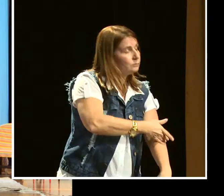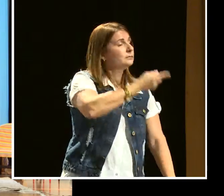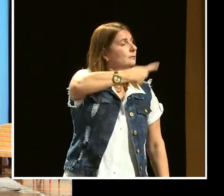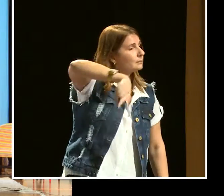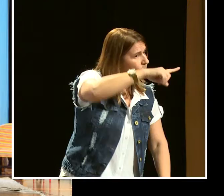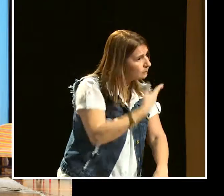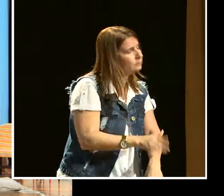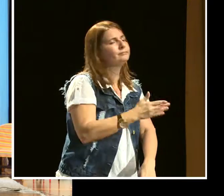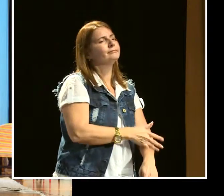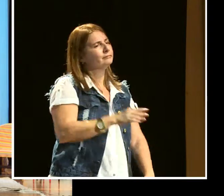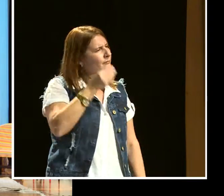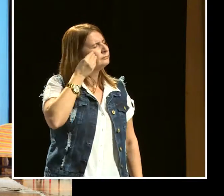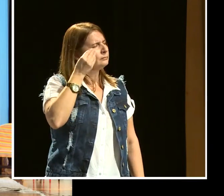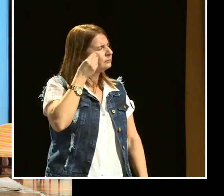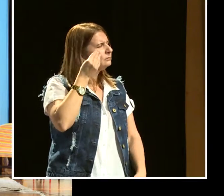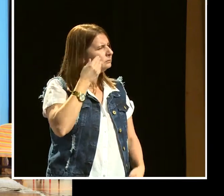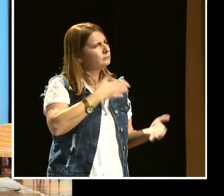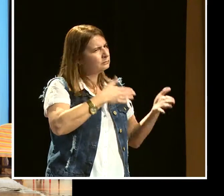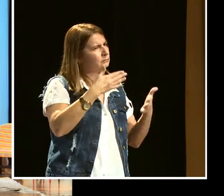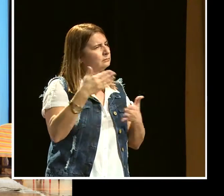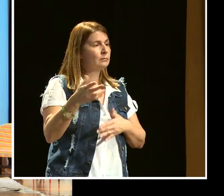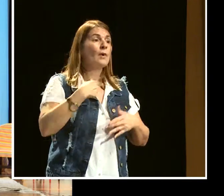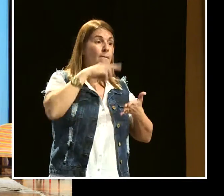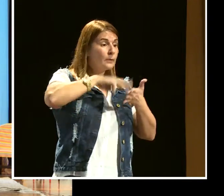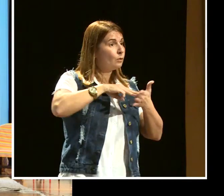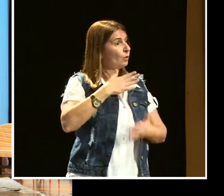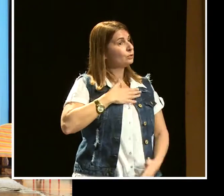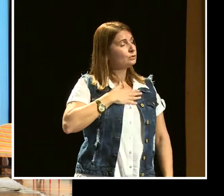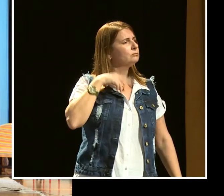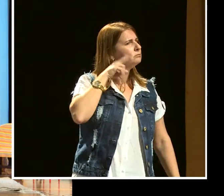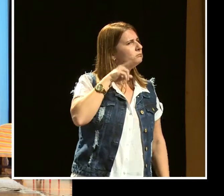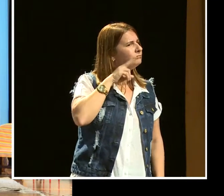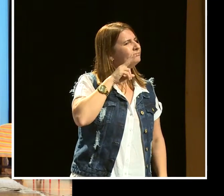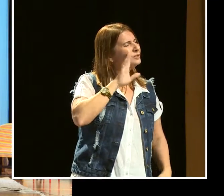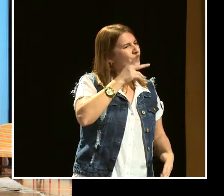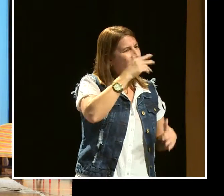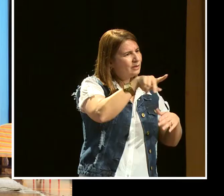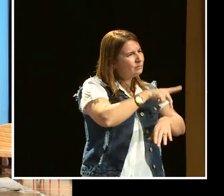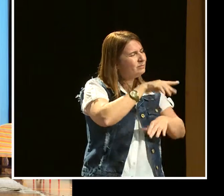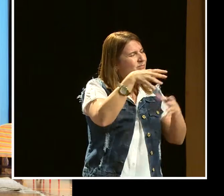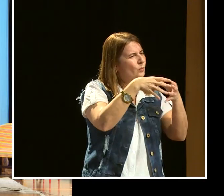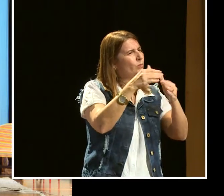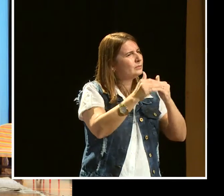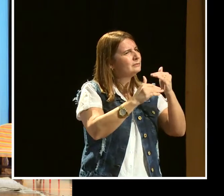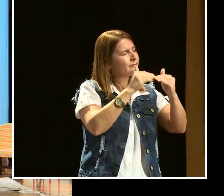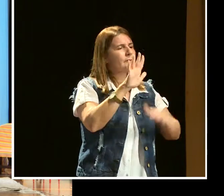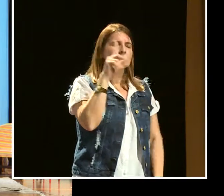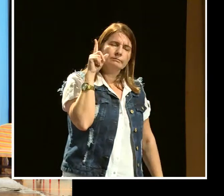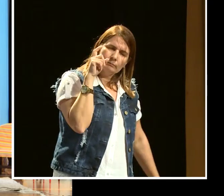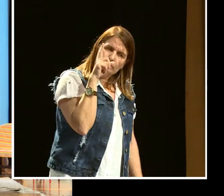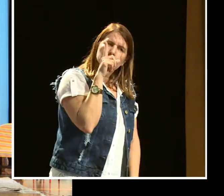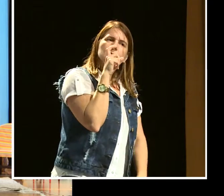pedagogia, insistentemente. Vocês precisam praticar a língua, vocês precisam ter essa língua em uso. E, como um profissional que